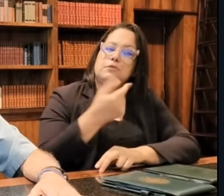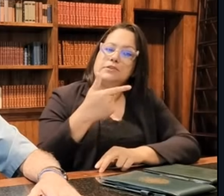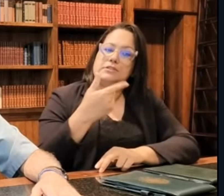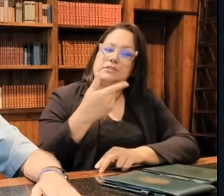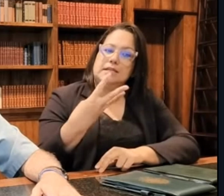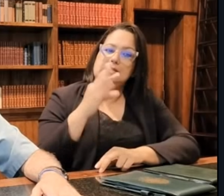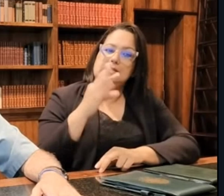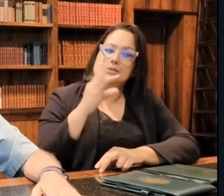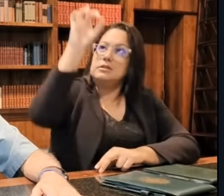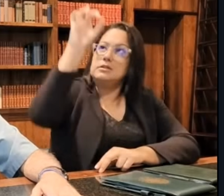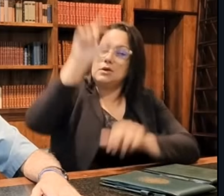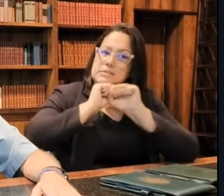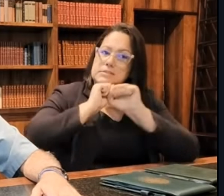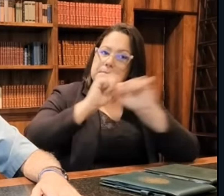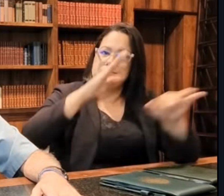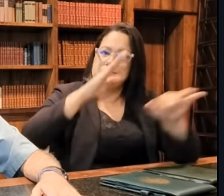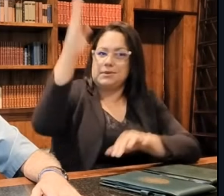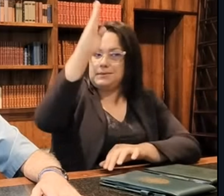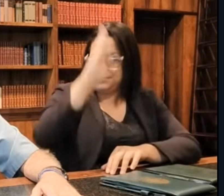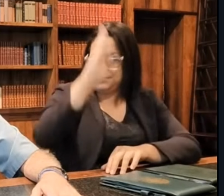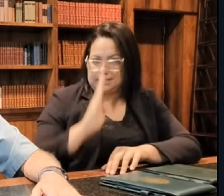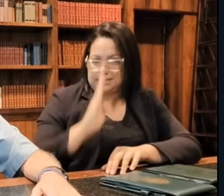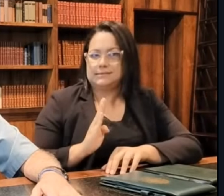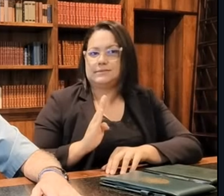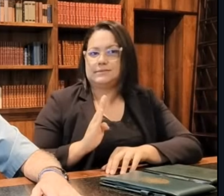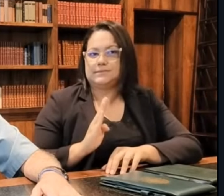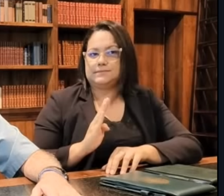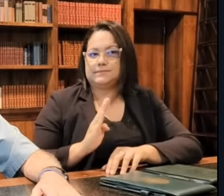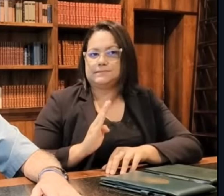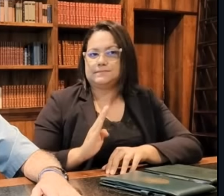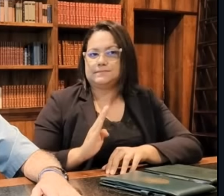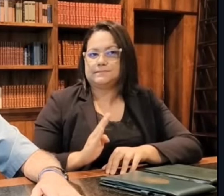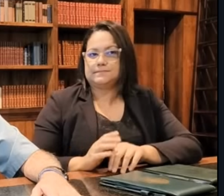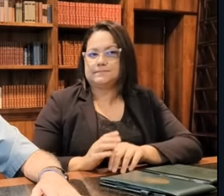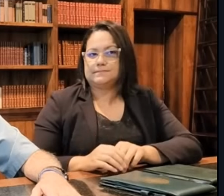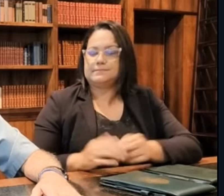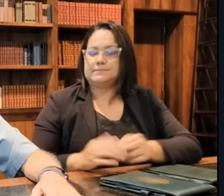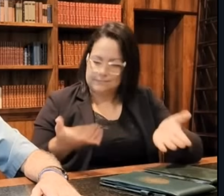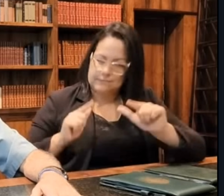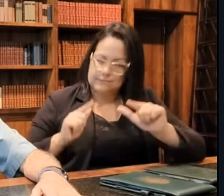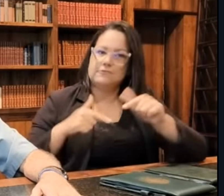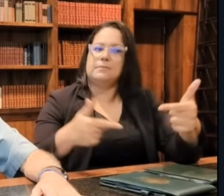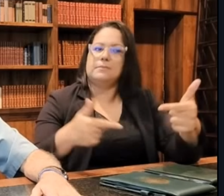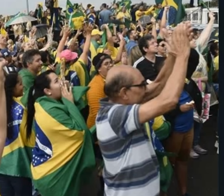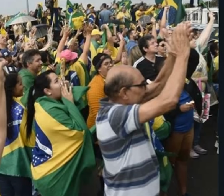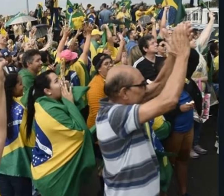Deus abençoe o nosso Brasil. Vamos em frente.